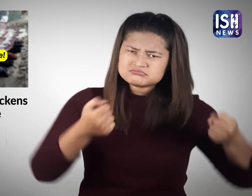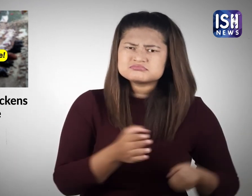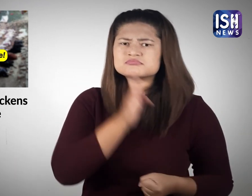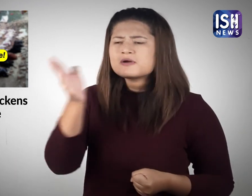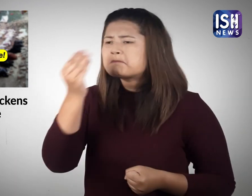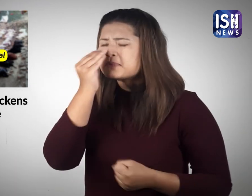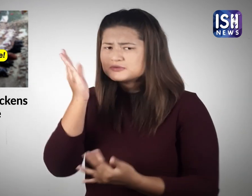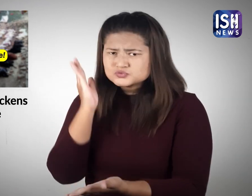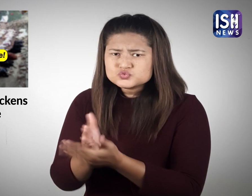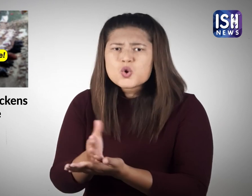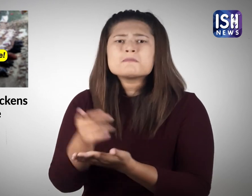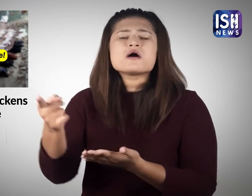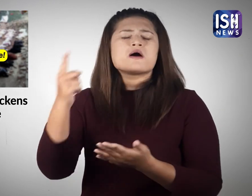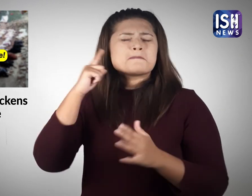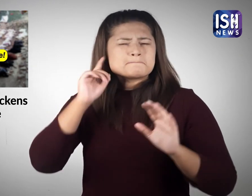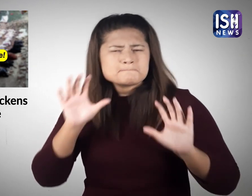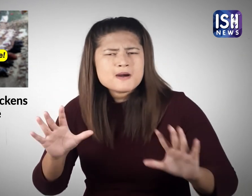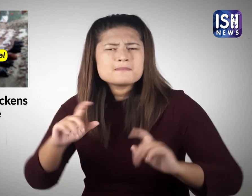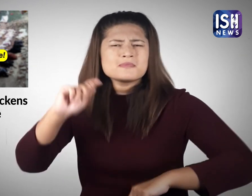कहा।